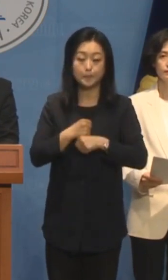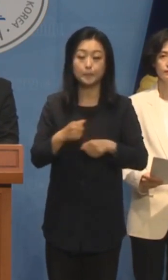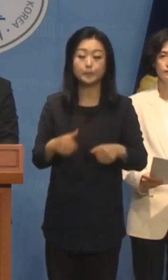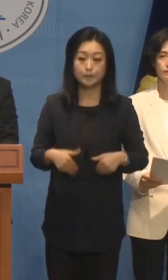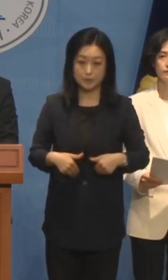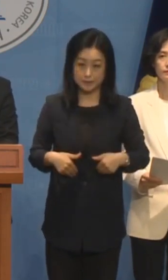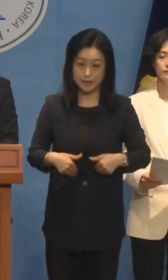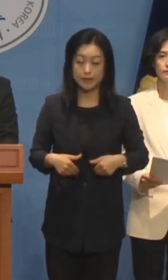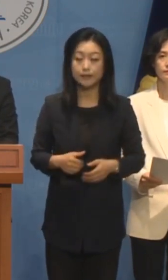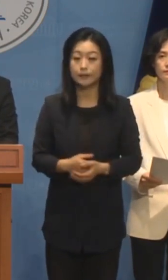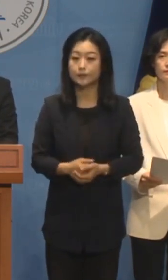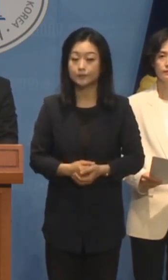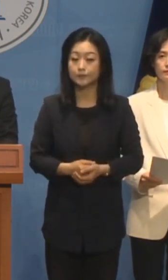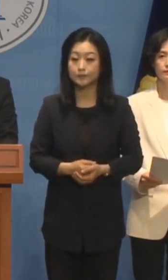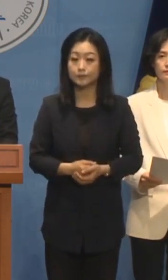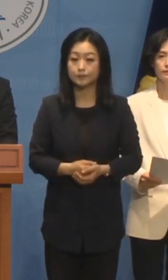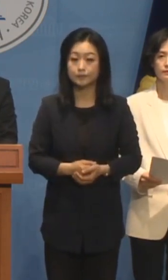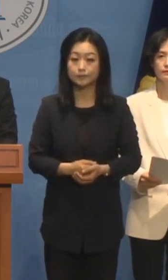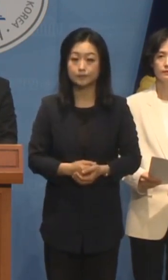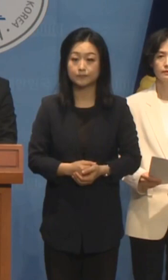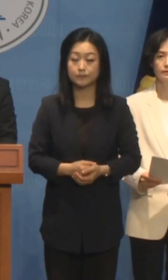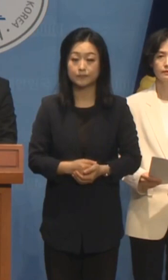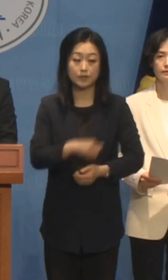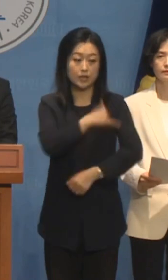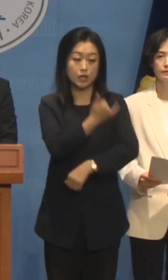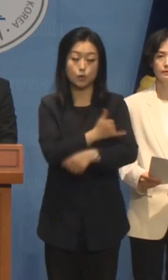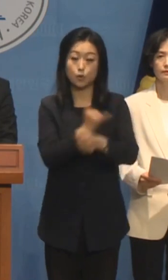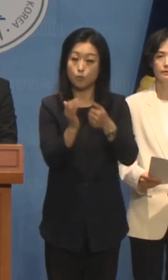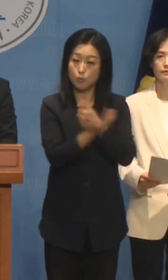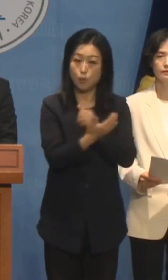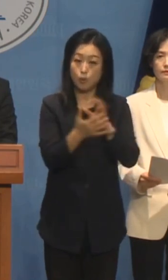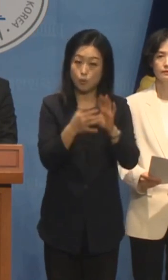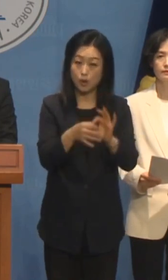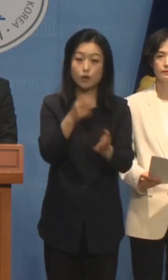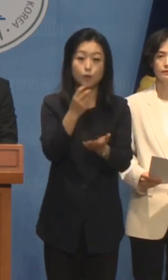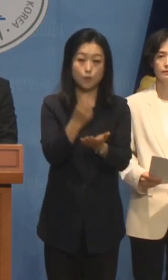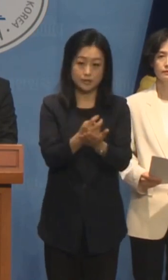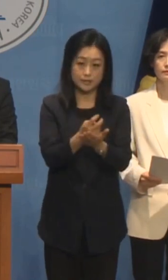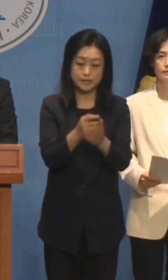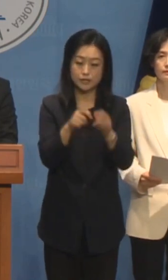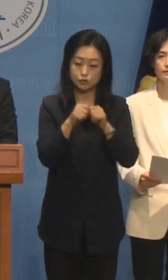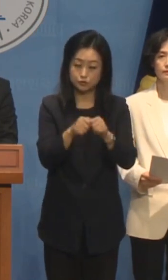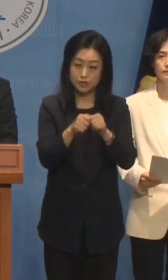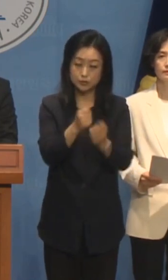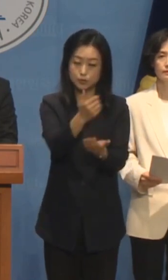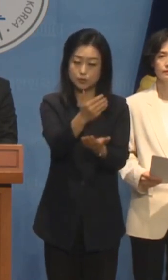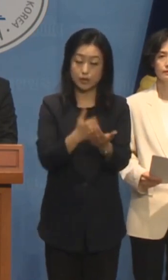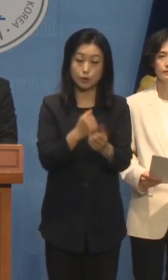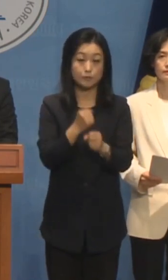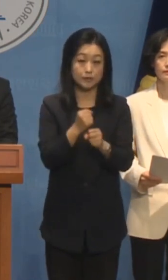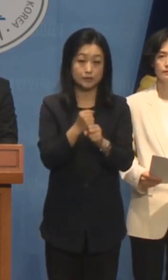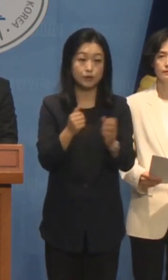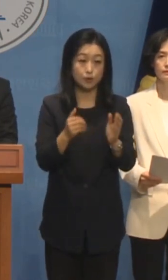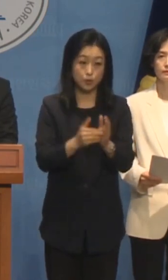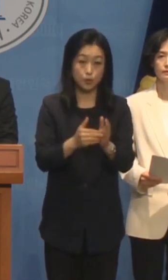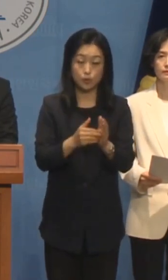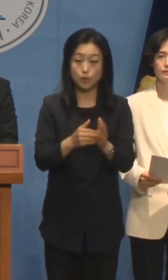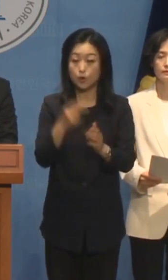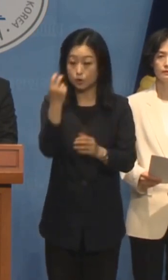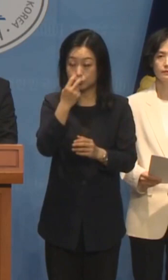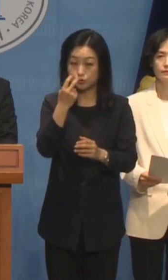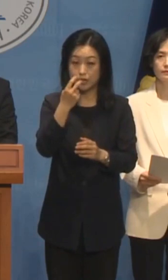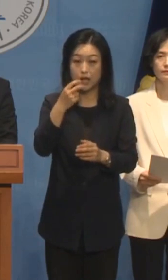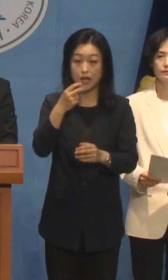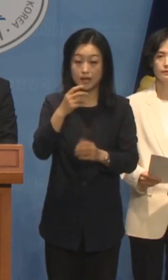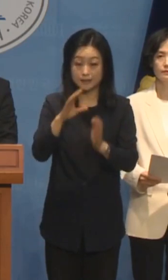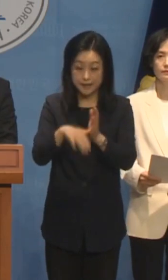하였습니다. 적법 절차와 인권보호 관련 원칙 등을 구체적으로 정하여 이를 수사기관이